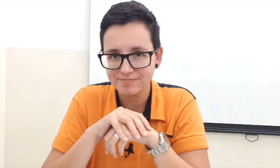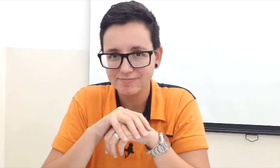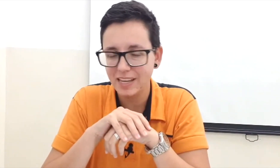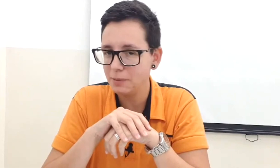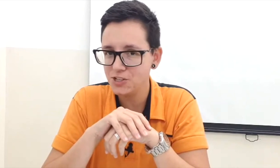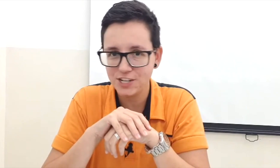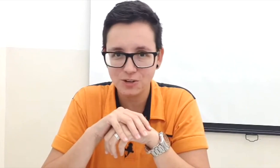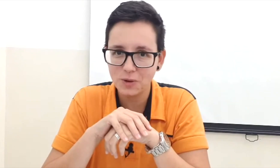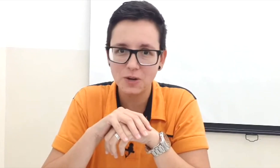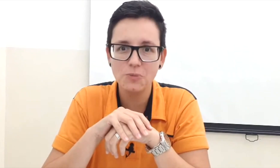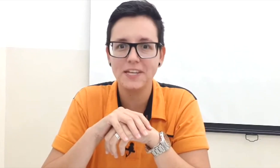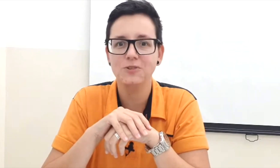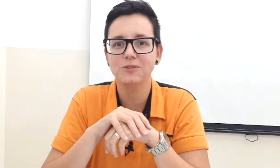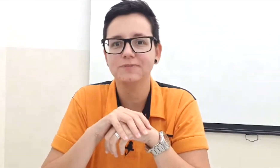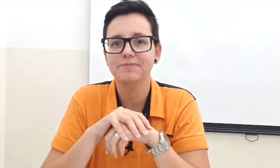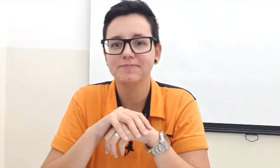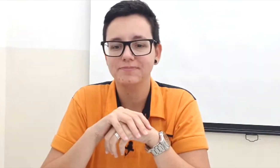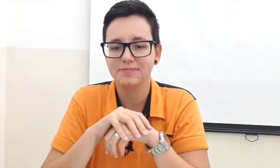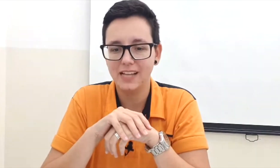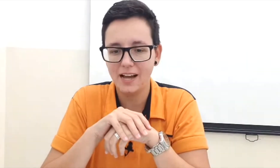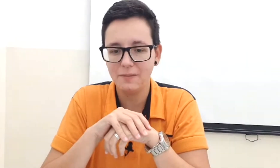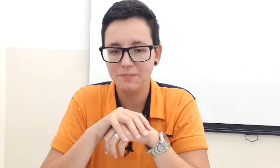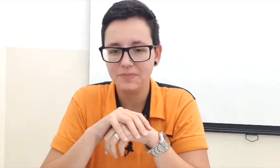E a mentira não é comigo, tá?